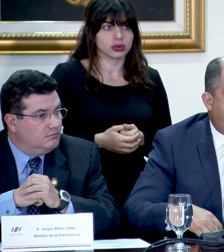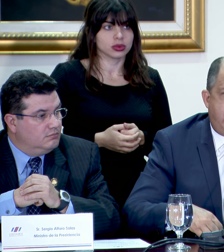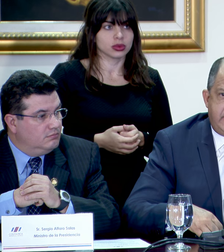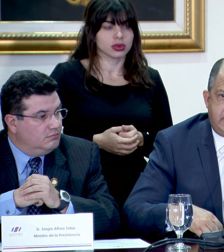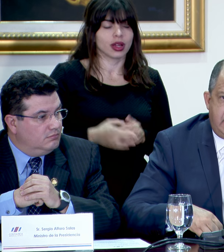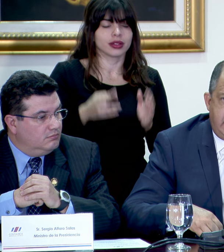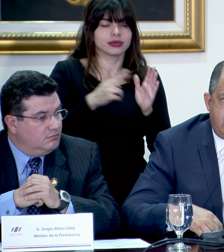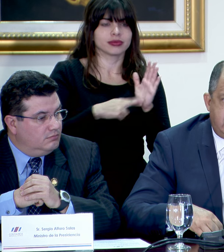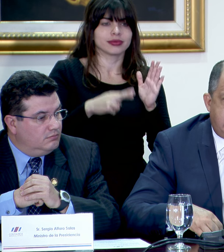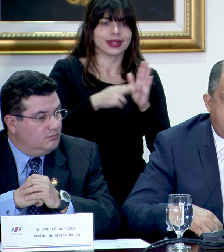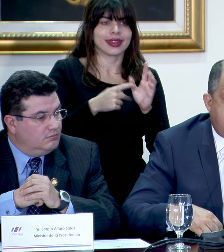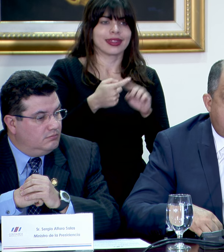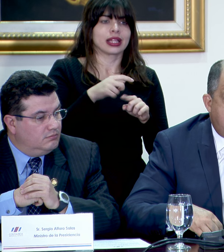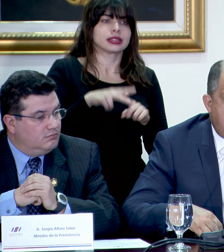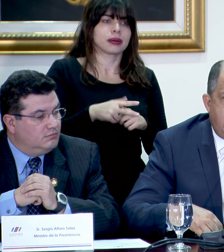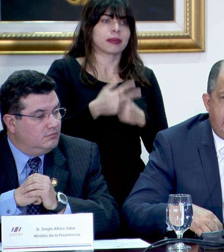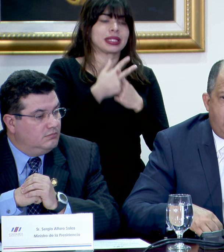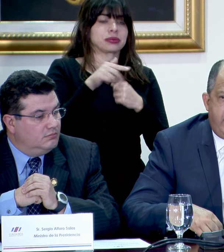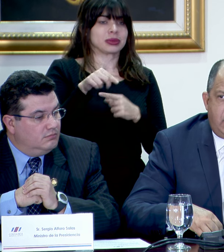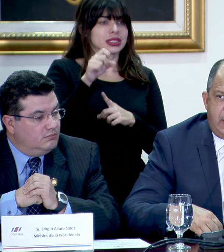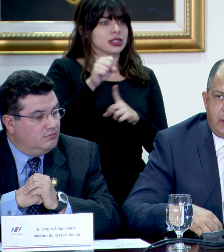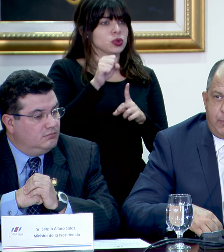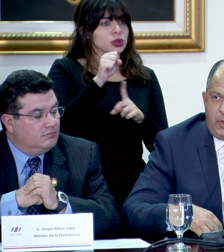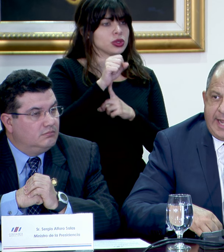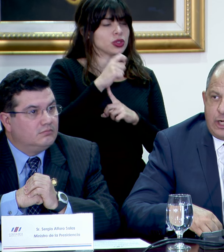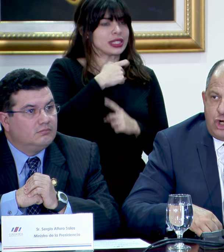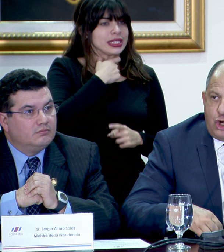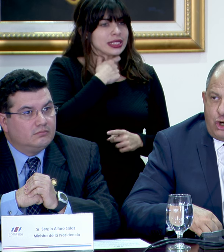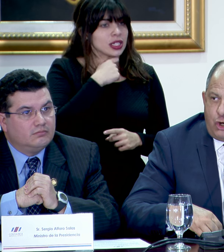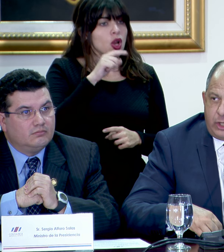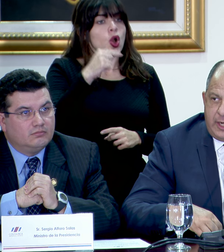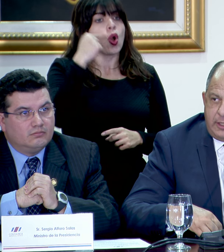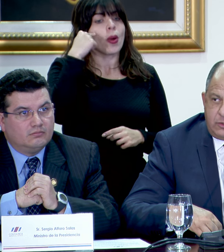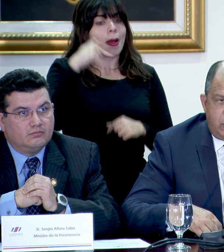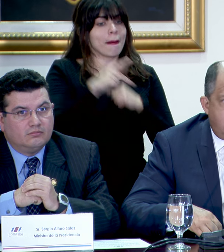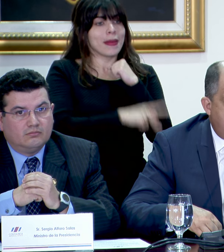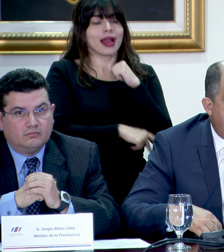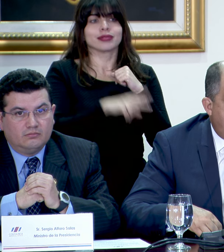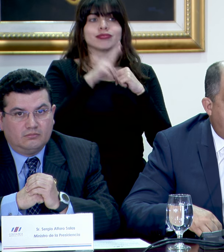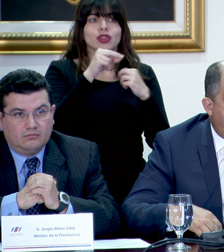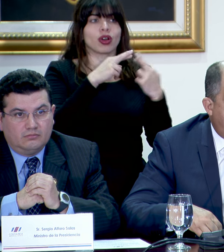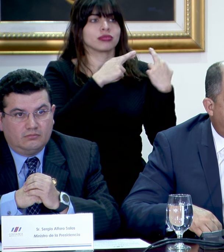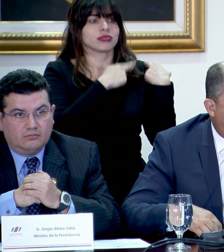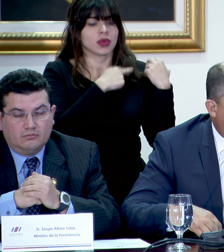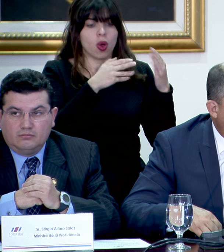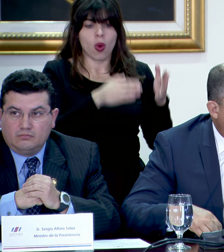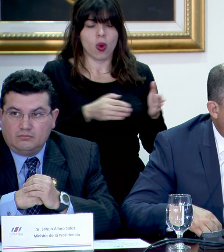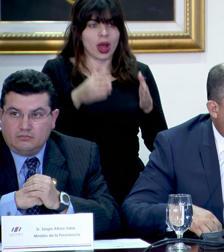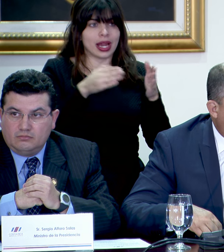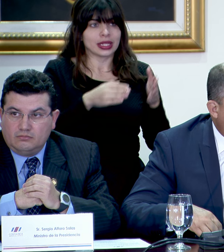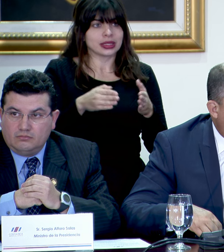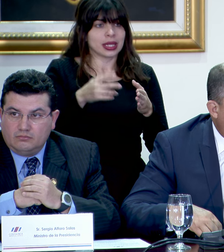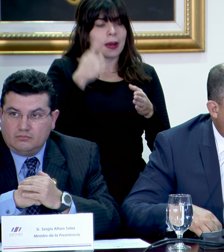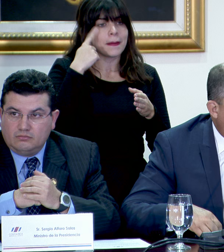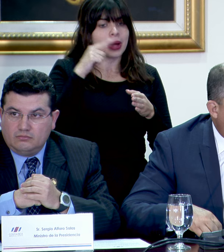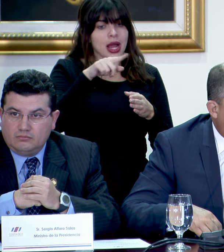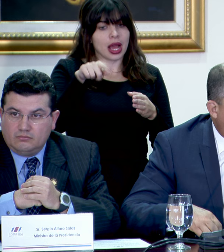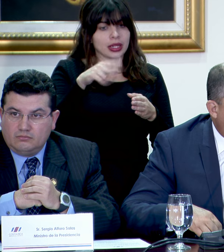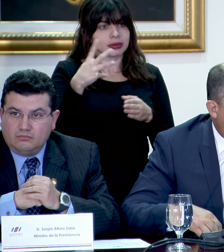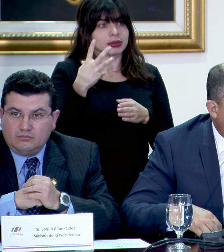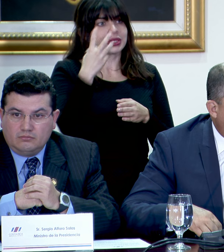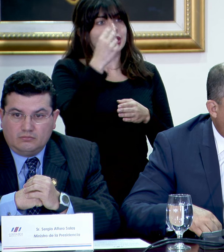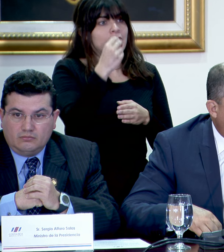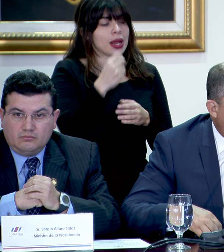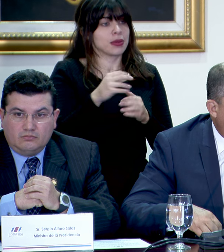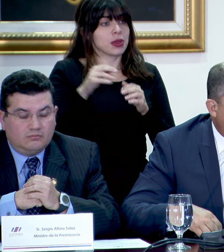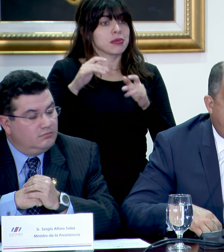una y otra vez desde el inicio de esta crisis, el gobierno de la República no organizó la logística del traslado de las migrantes